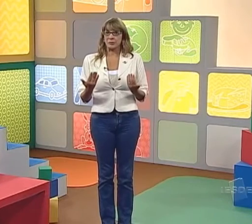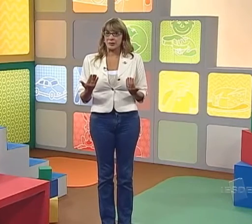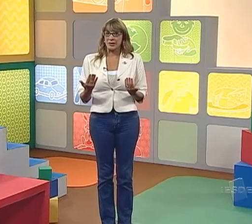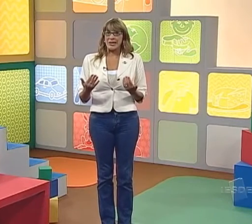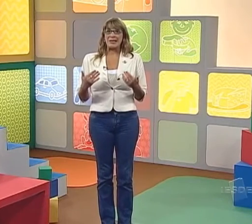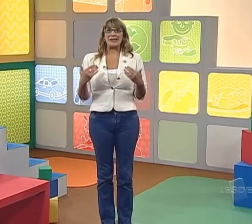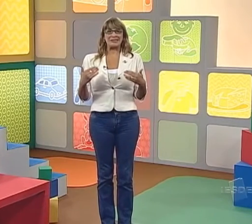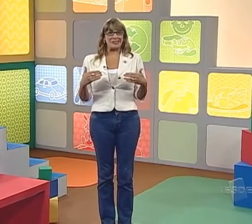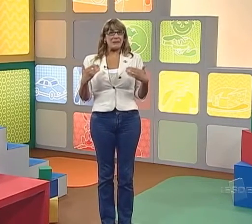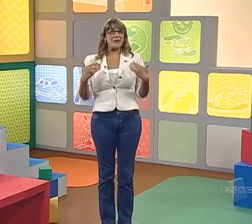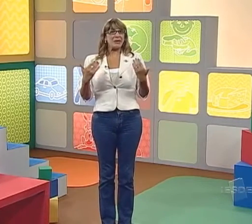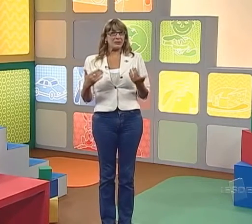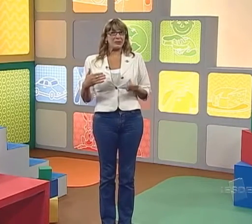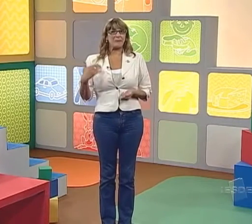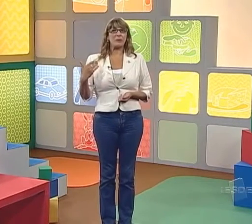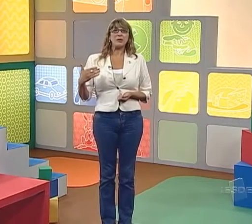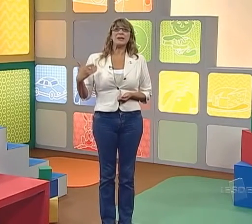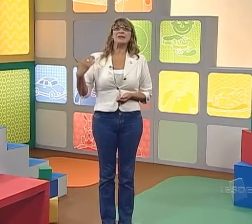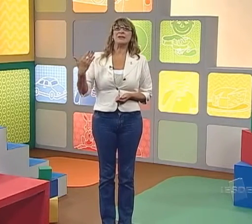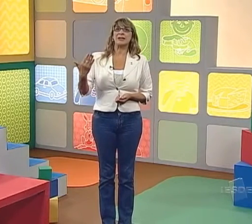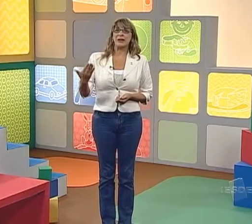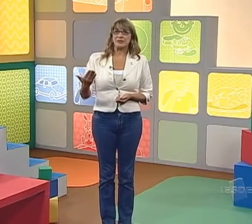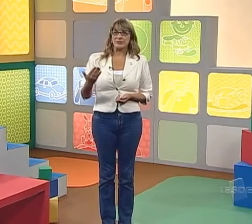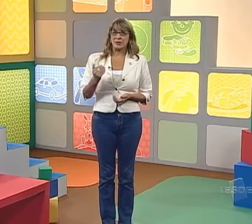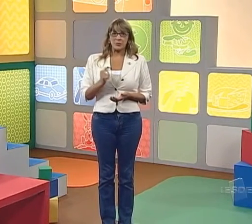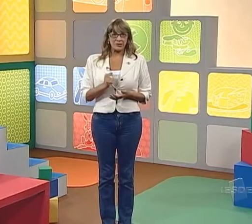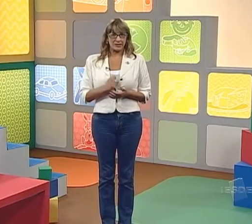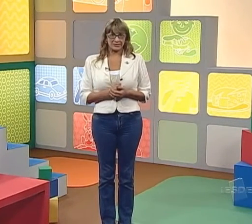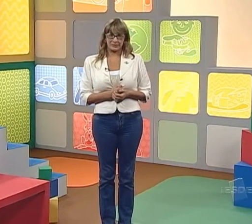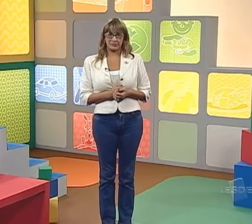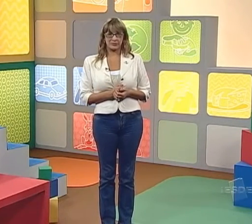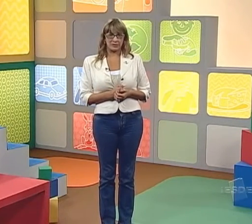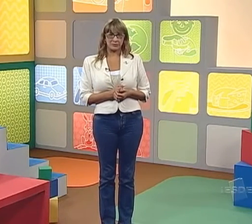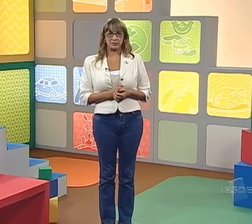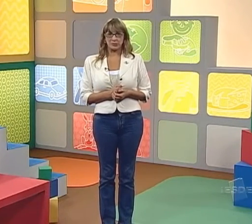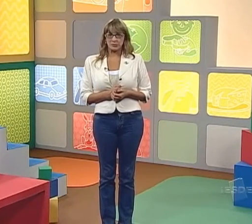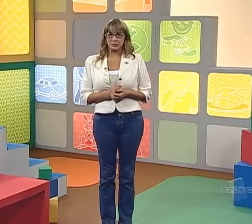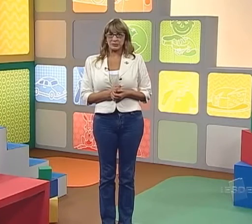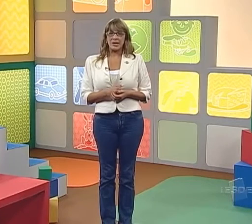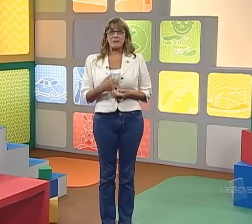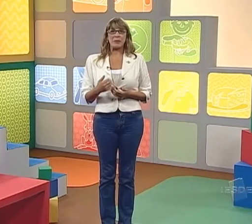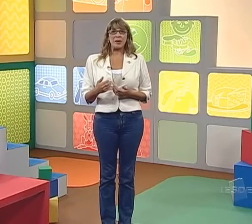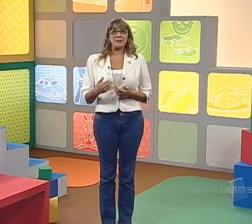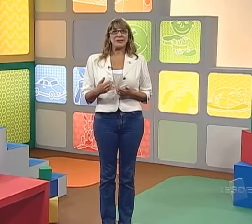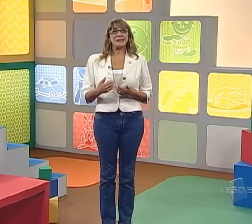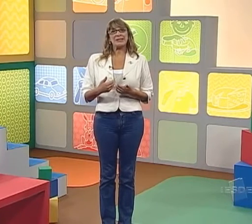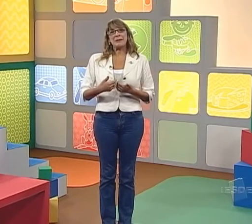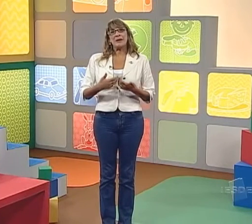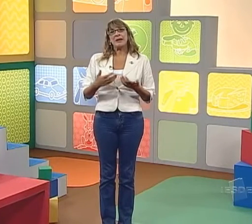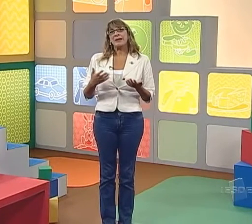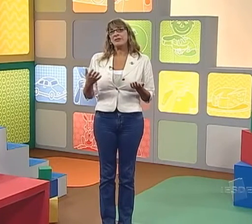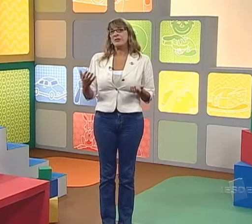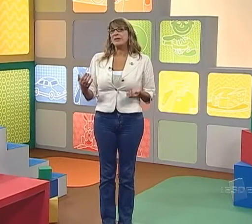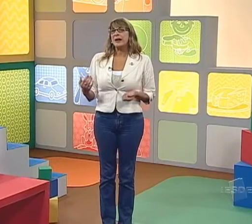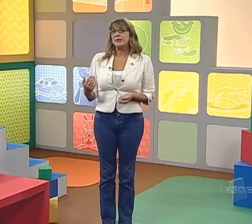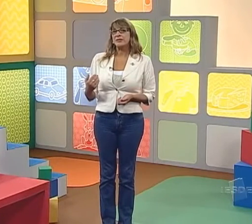professor, sabendo da potencialidade da comunicação visual dos surdos, possa trabalhar atividades